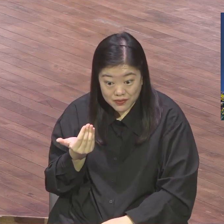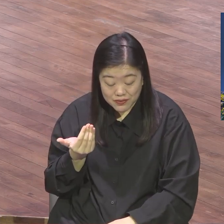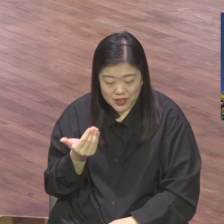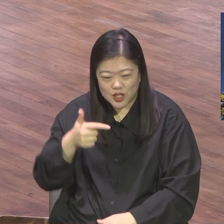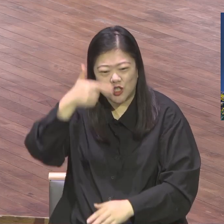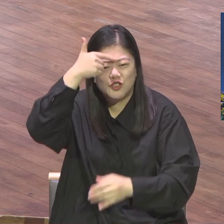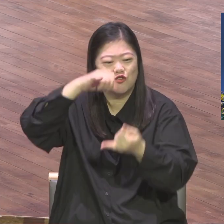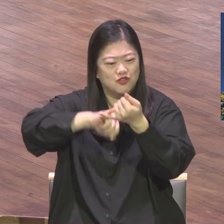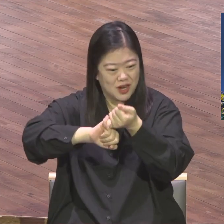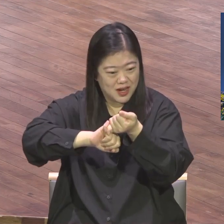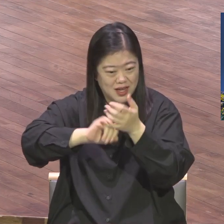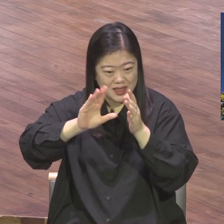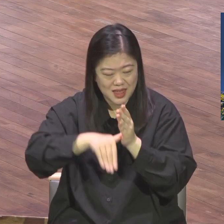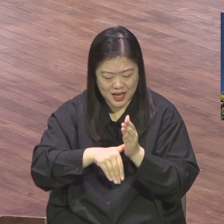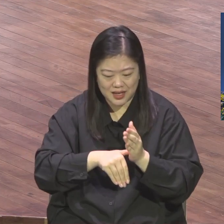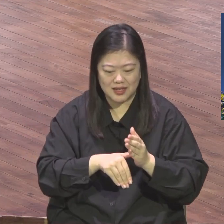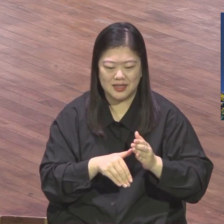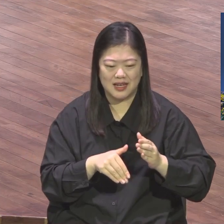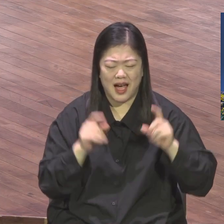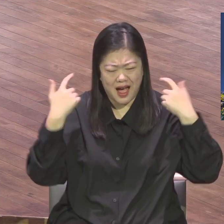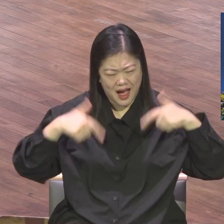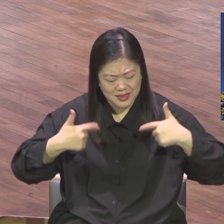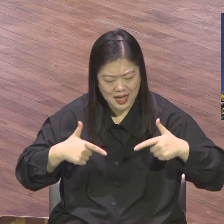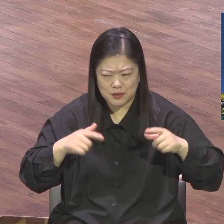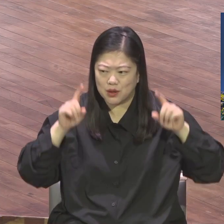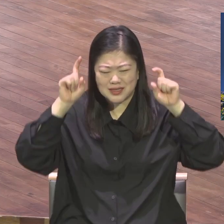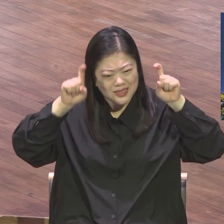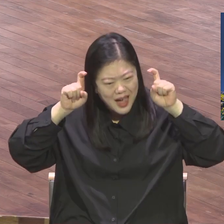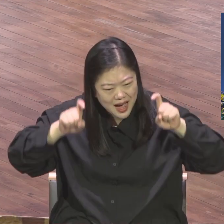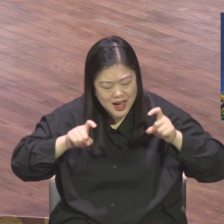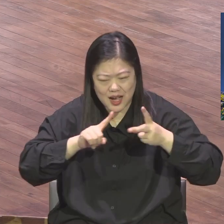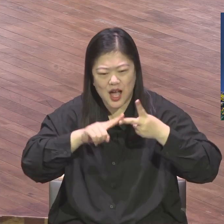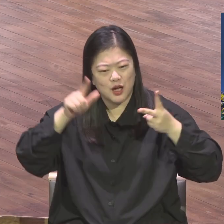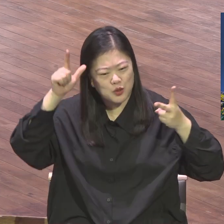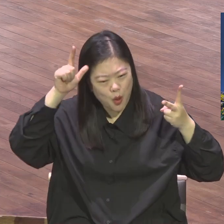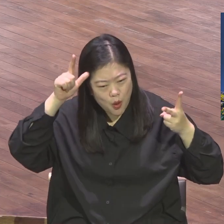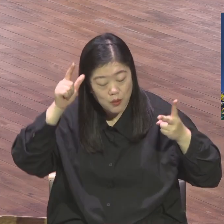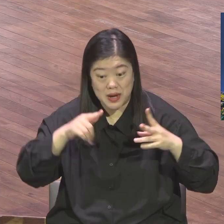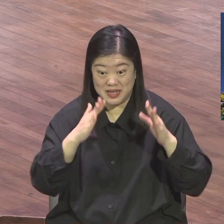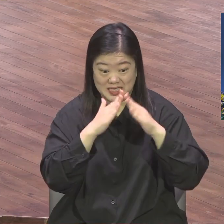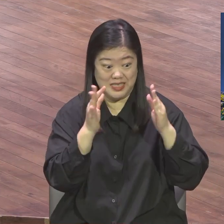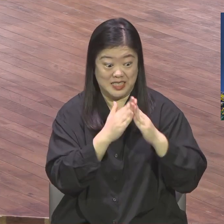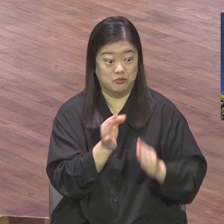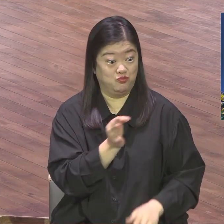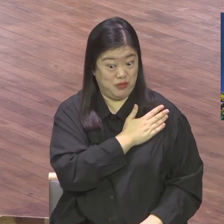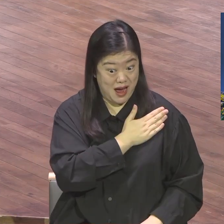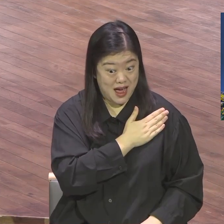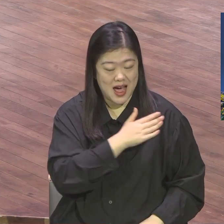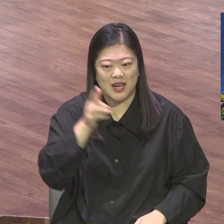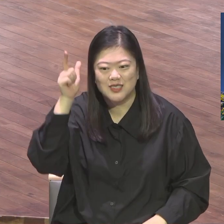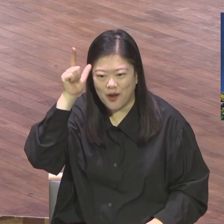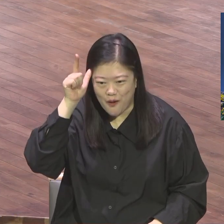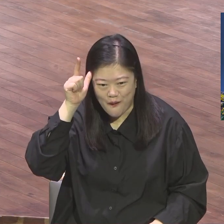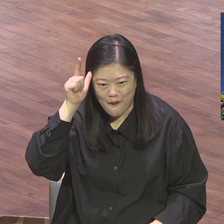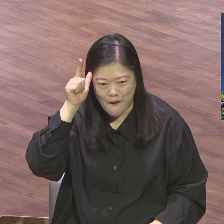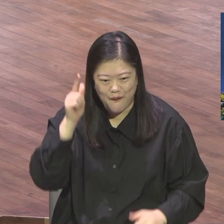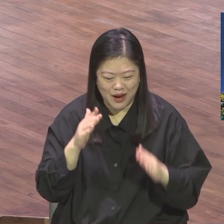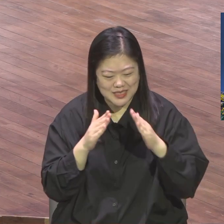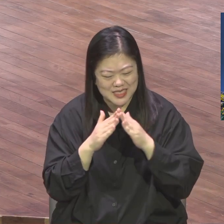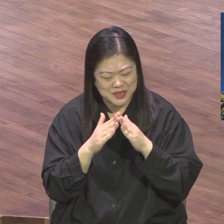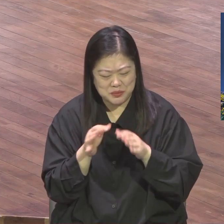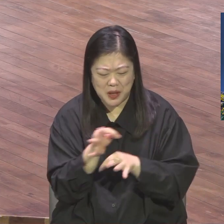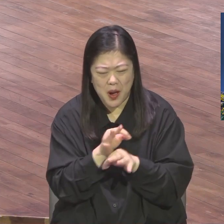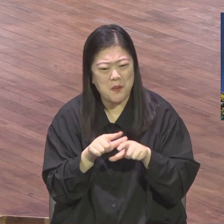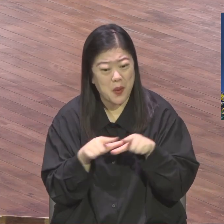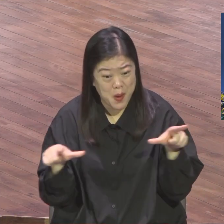이제 어린 양을 가져와요. 양을 가져오든 소를 가져오든 큰 죄 지은 사람 소, 좀 작은 죄 지은 사람